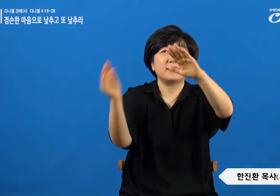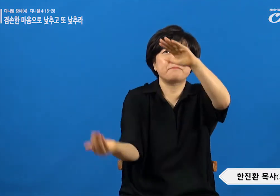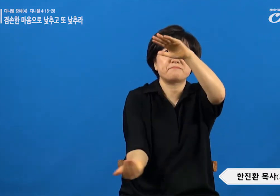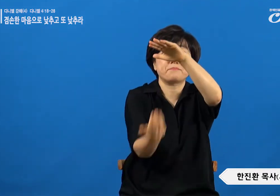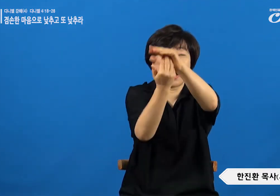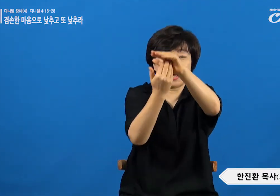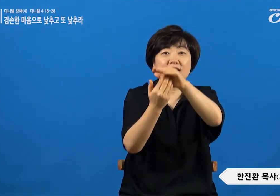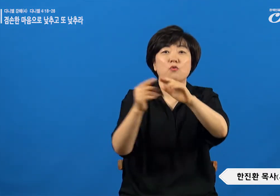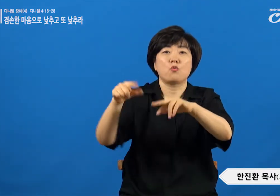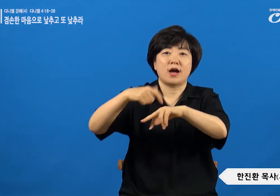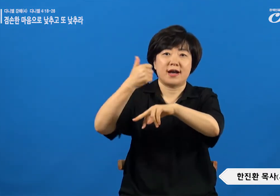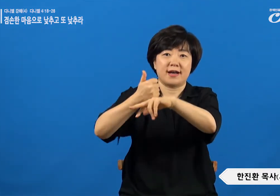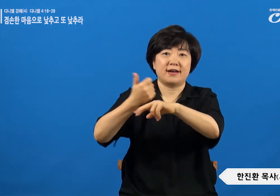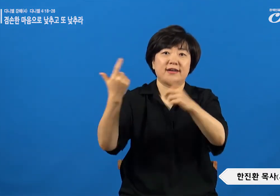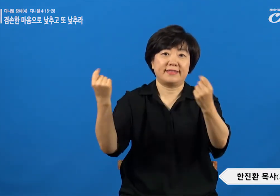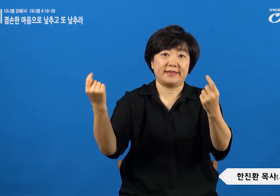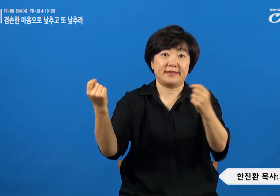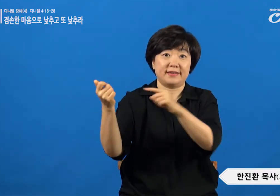나무와 같습니다.